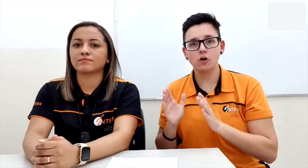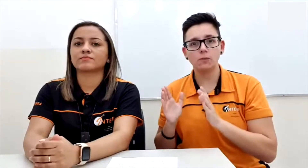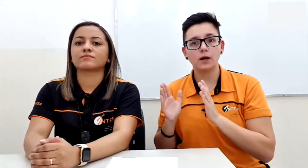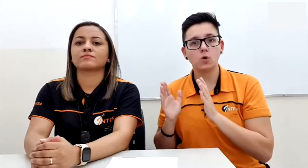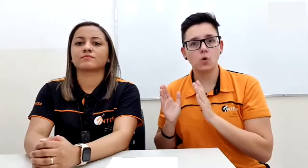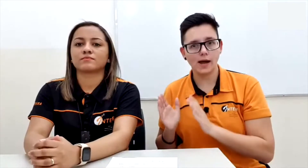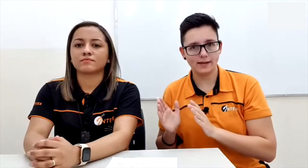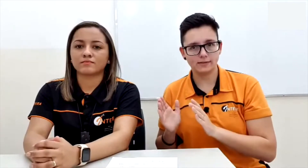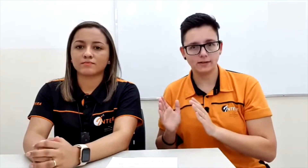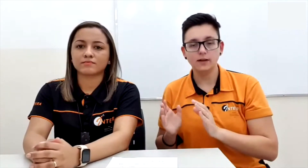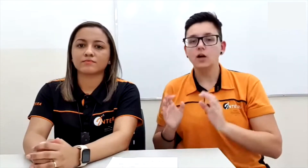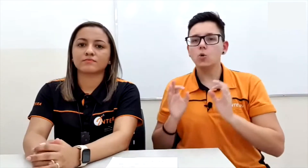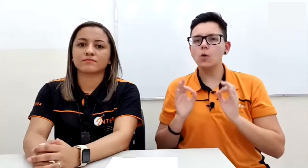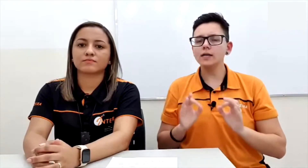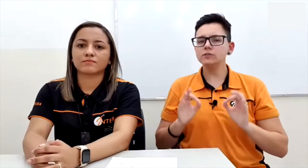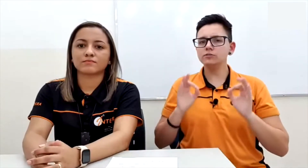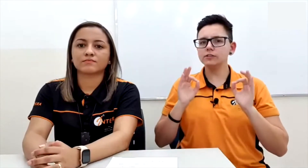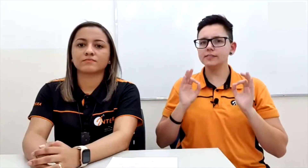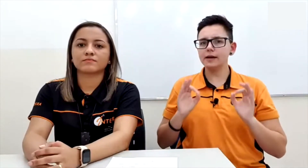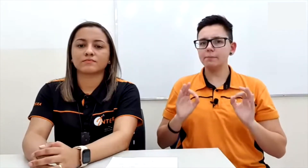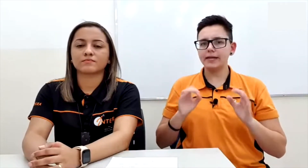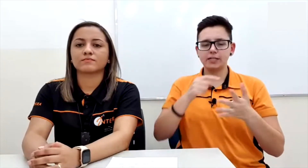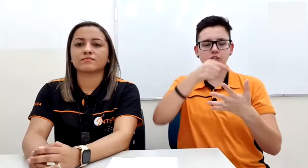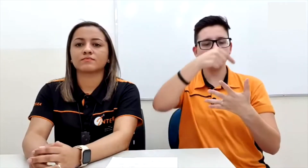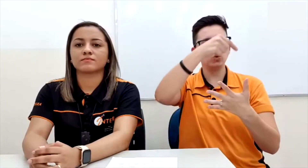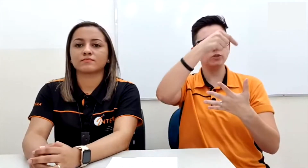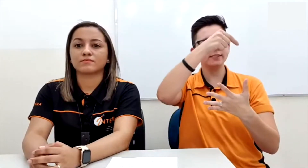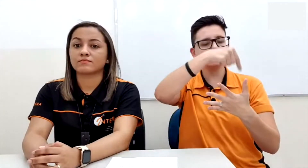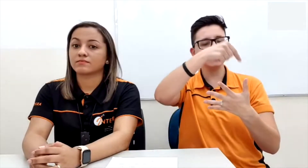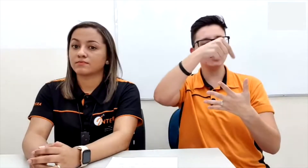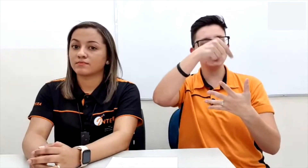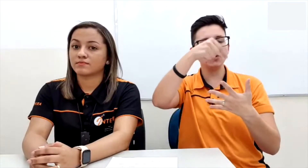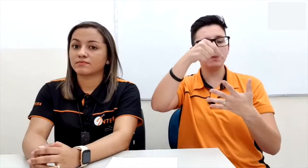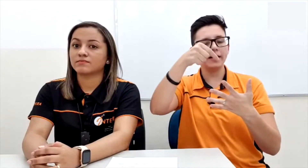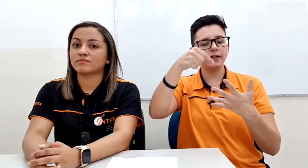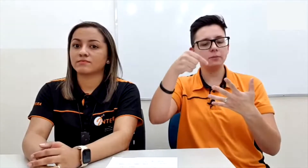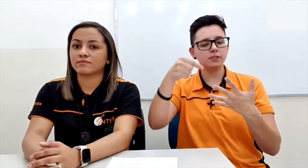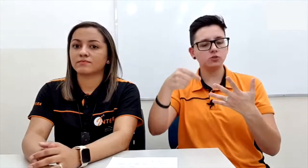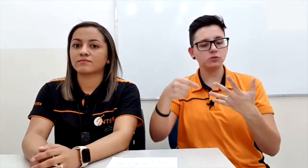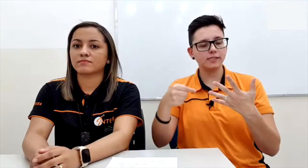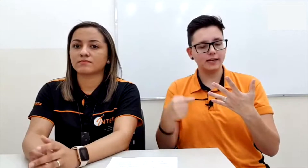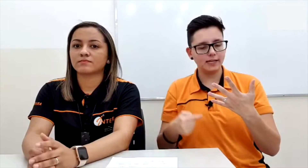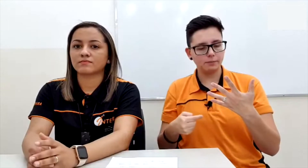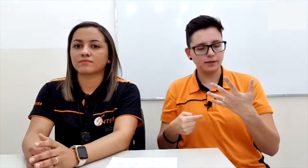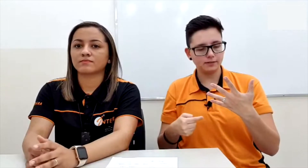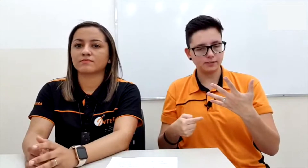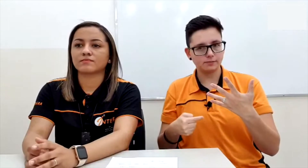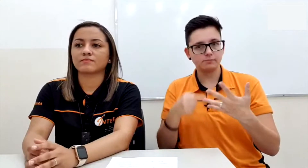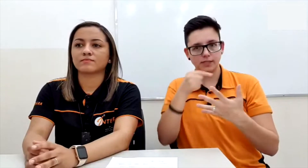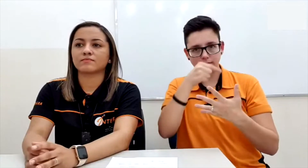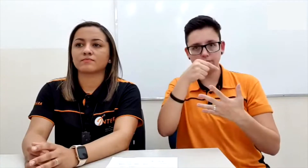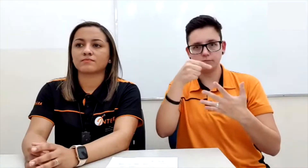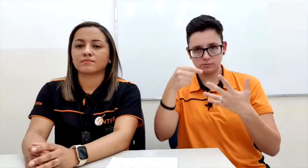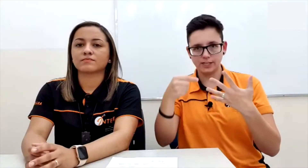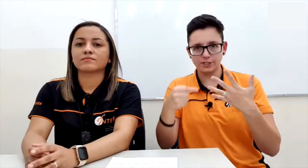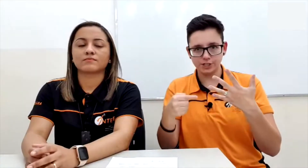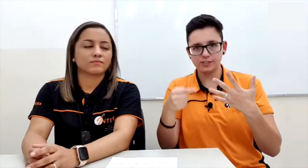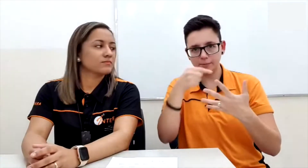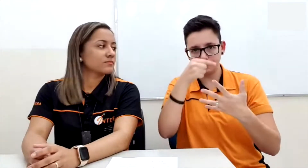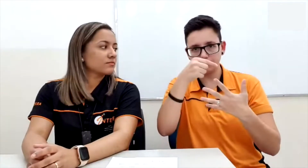forma correta. Quando você aprende os 5 parâmetros da Libras, que a gente sempre fala